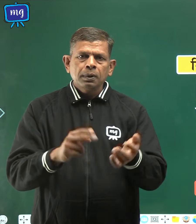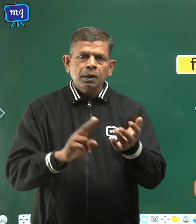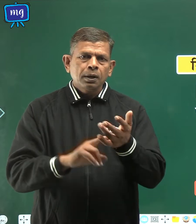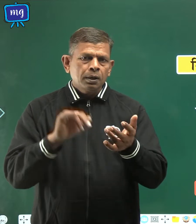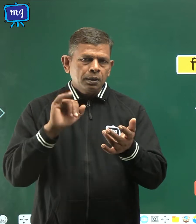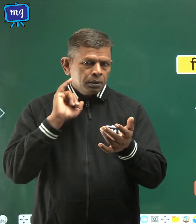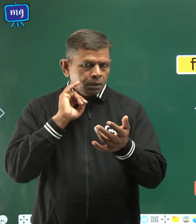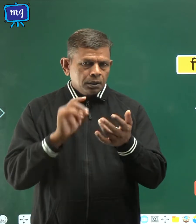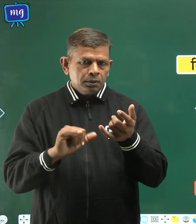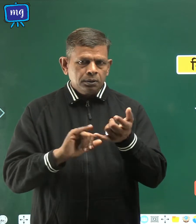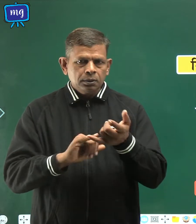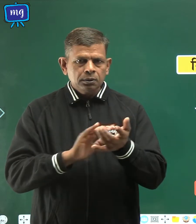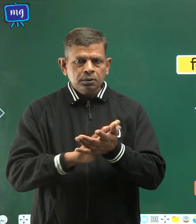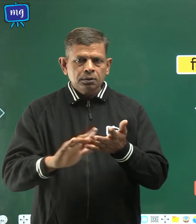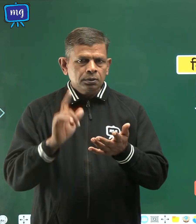निशी अरोड़ा है